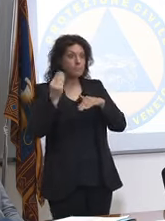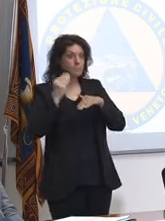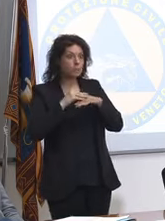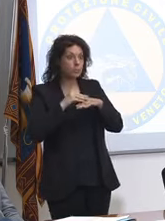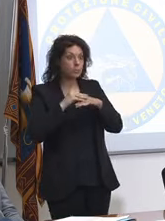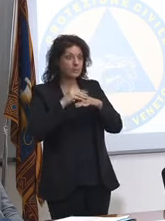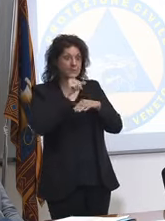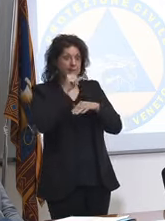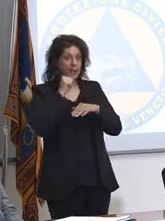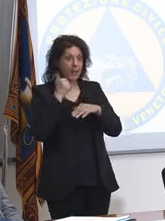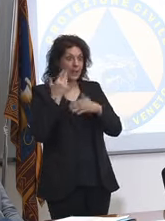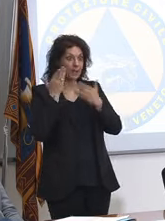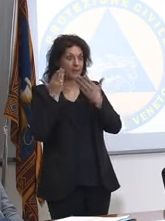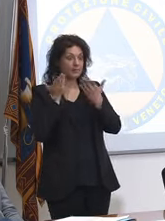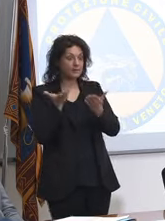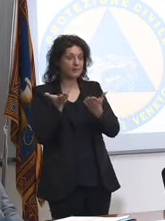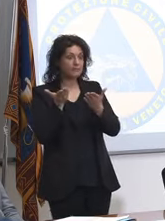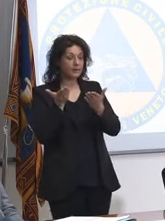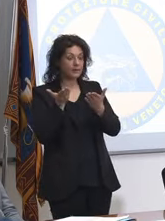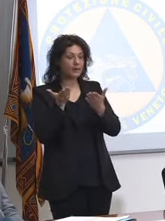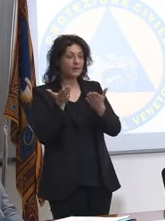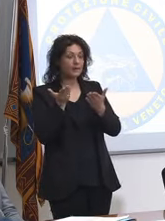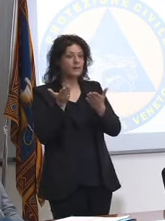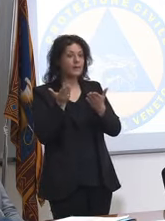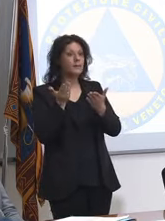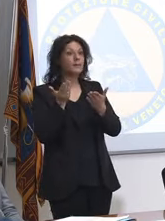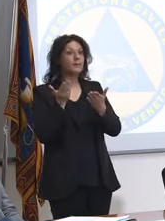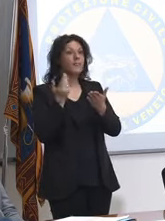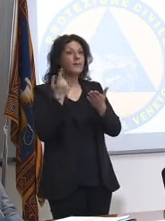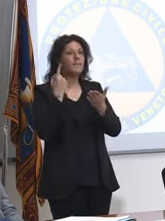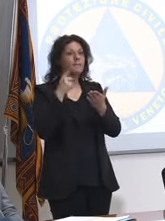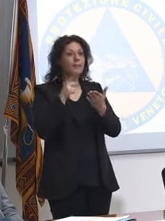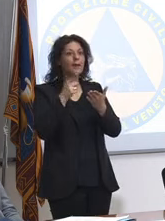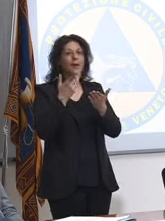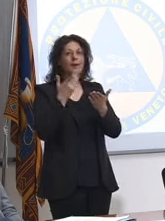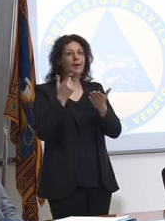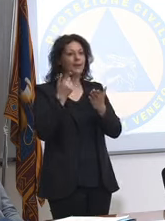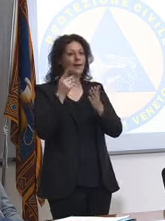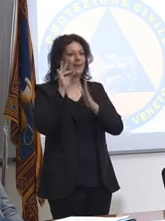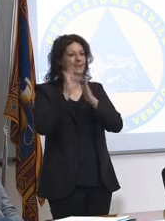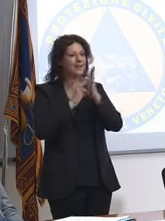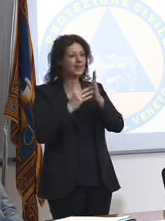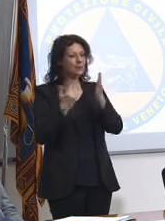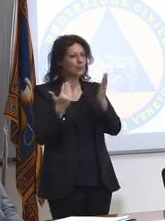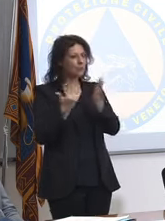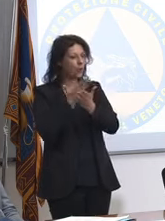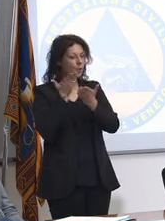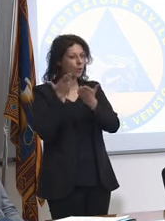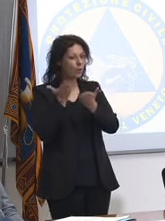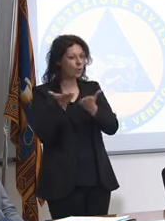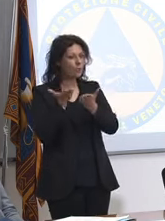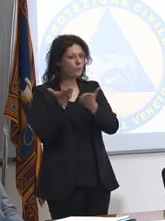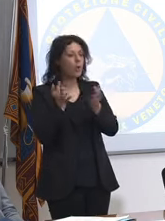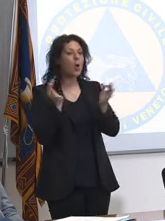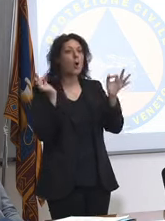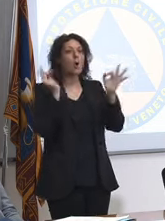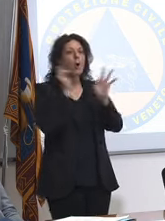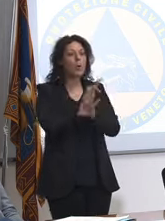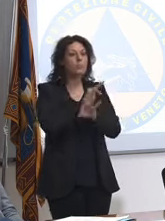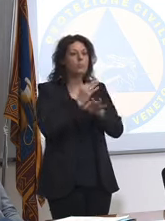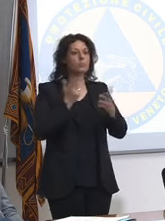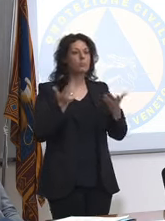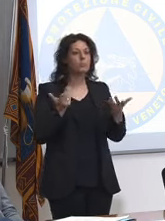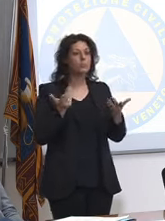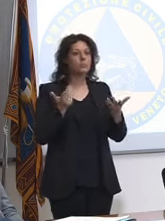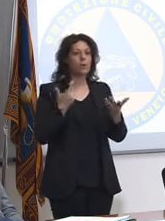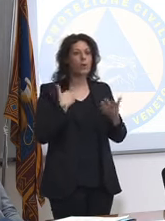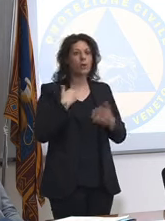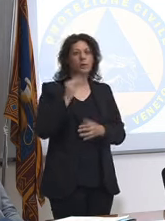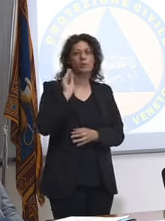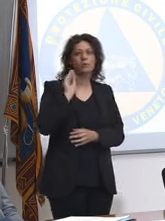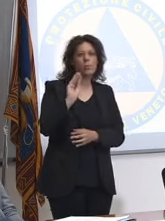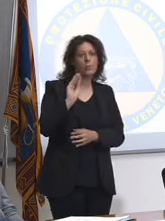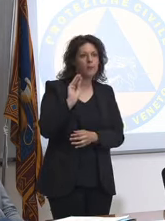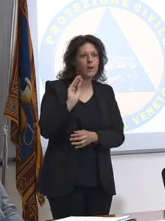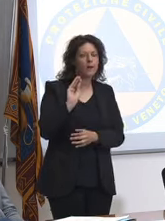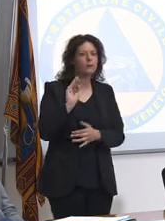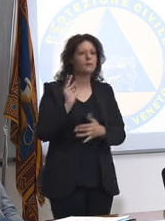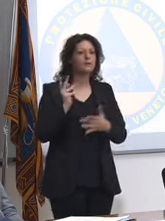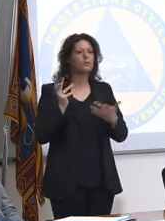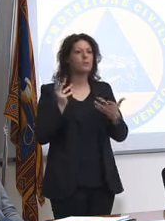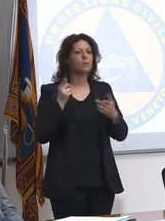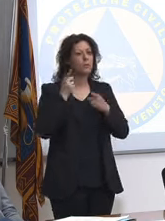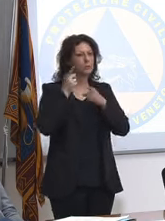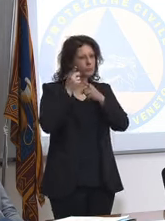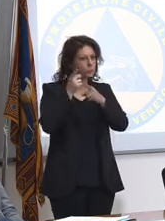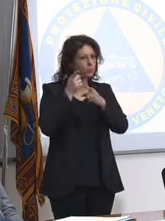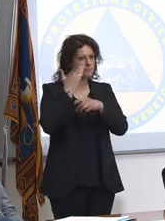di indicazione, questo tipo di indirizzo, o se lui era interessato